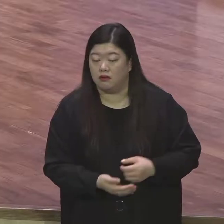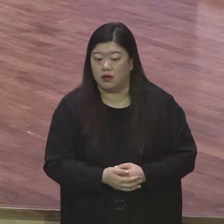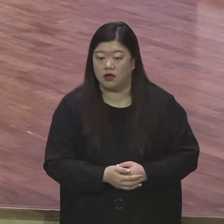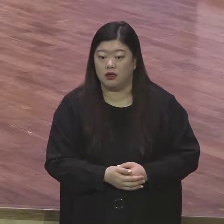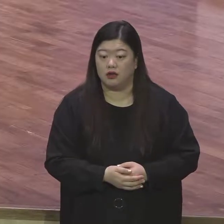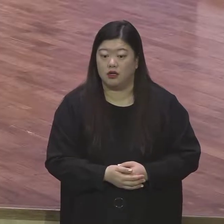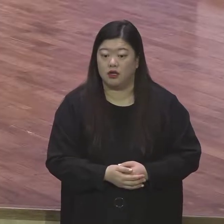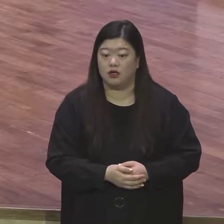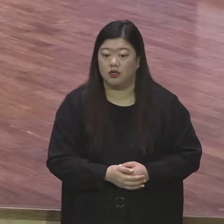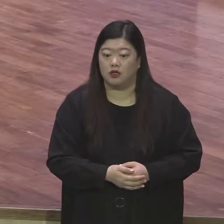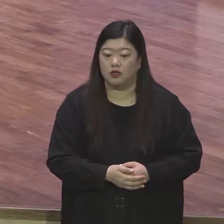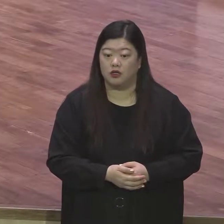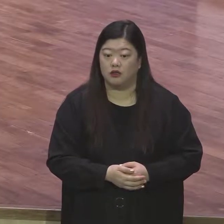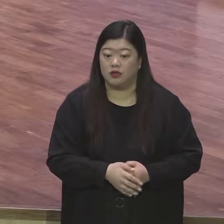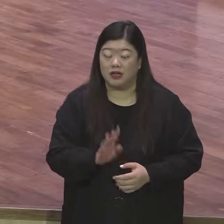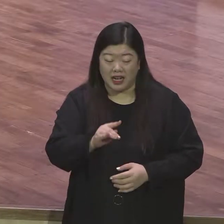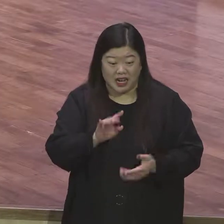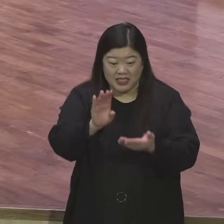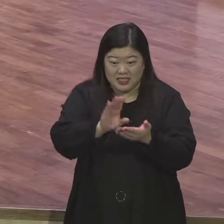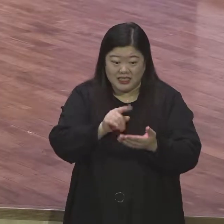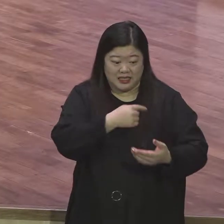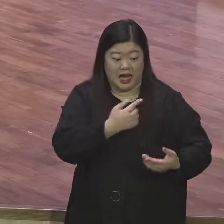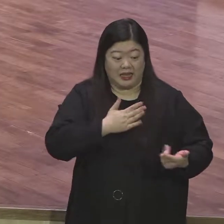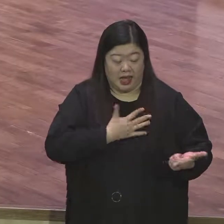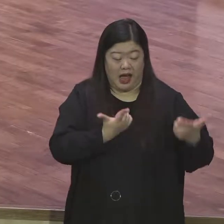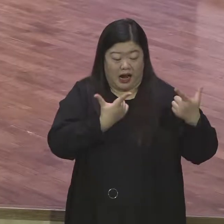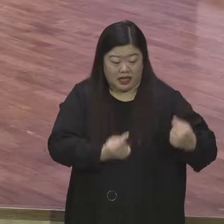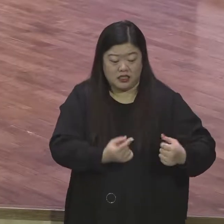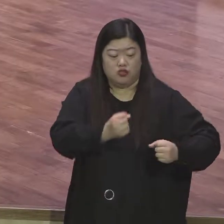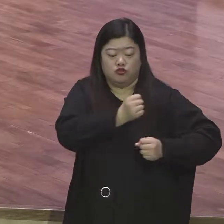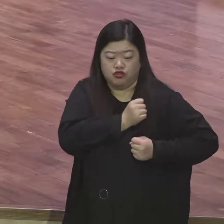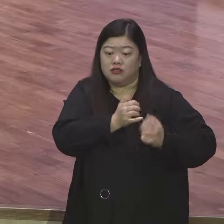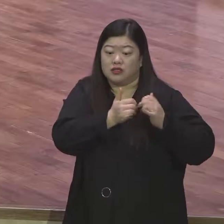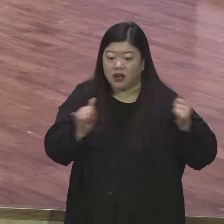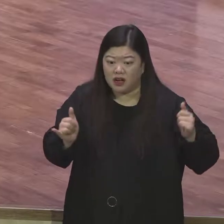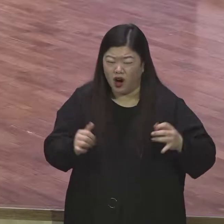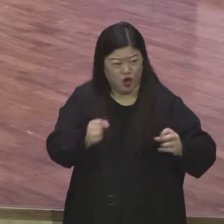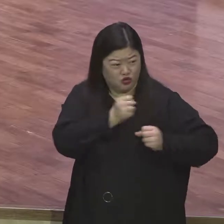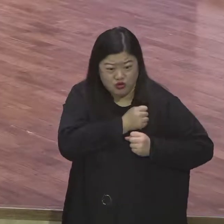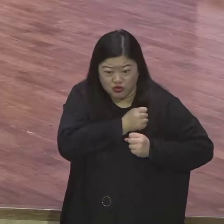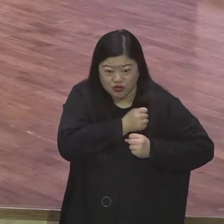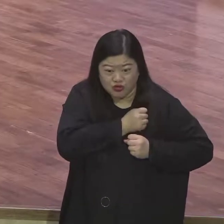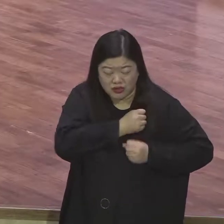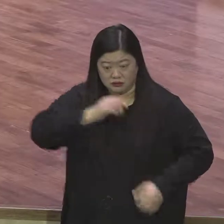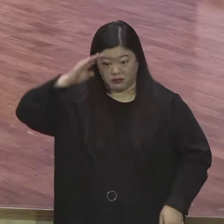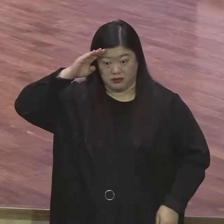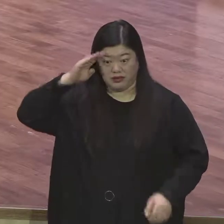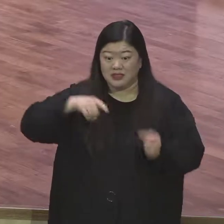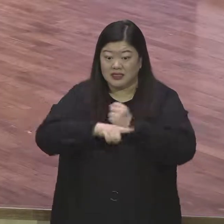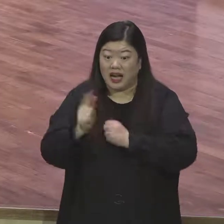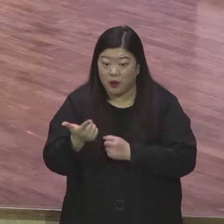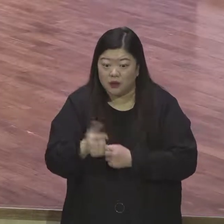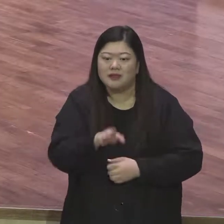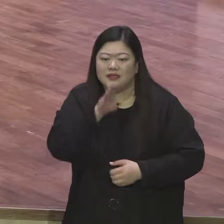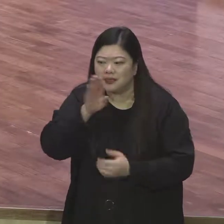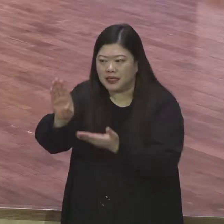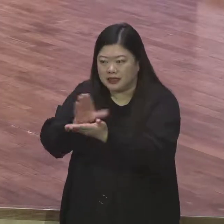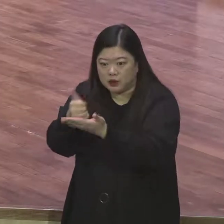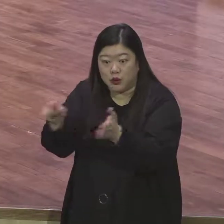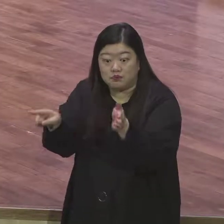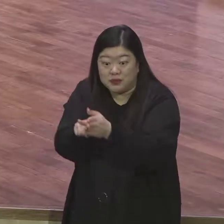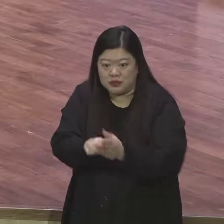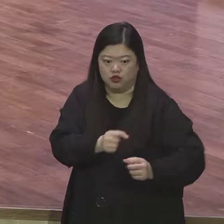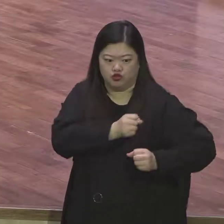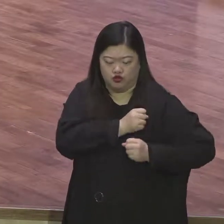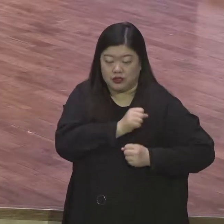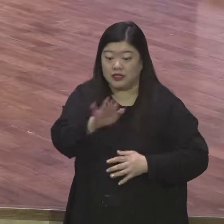군사가 뭐 군인, 이게 군대입니까? 예수 믿는 성도는요. 영적 군사한 줄 믿으시기 바랍니다. 군인 정신 아시죠?